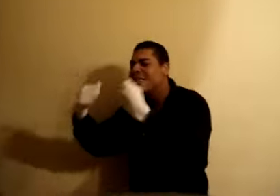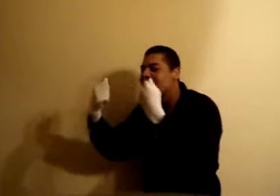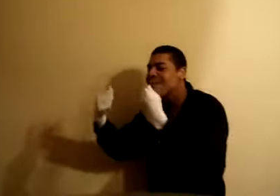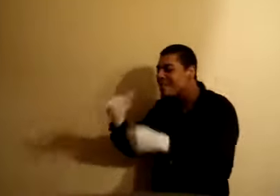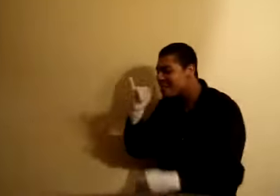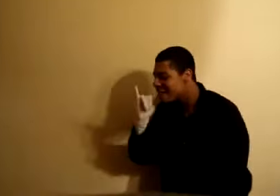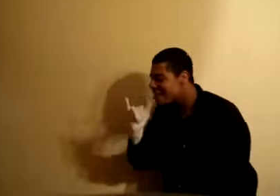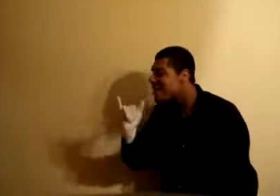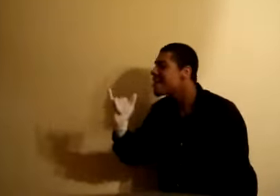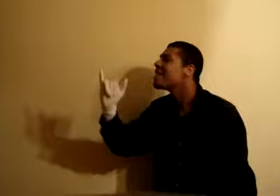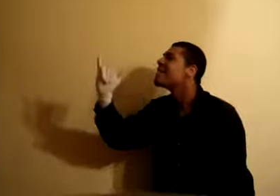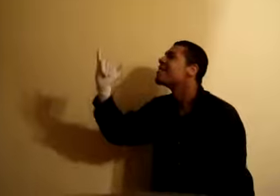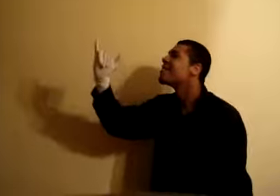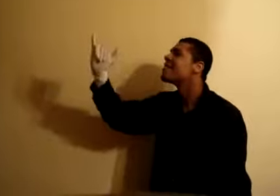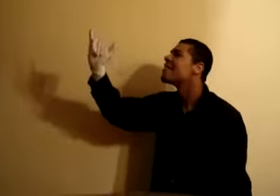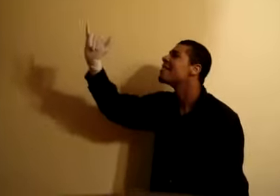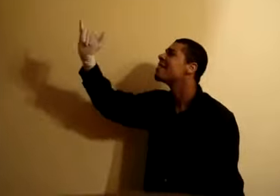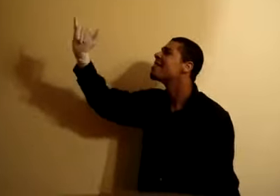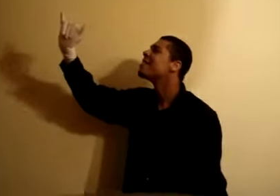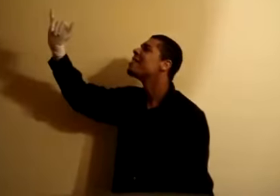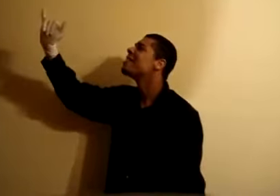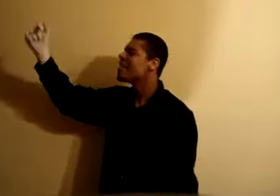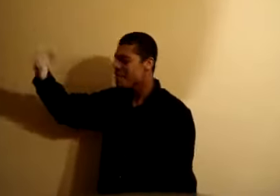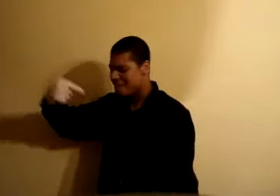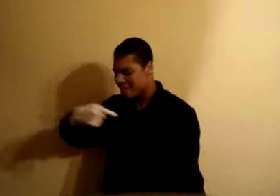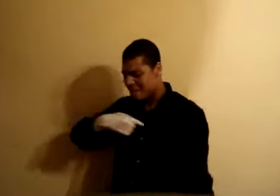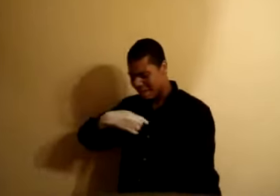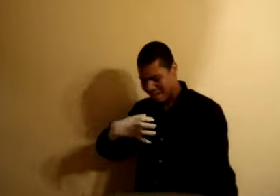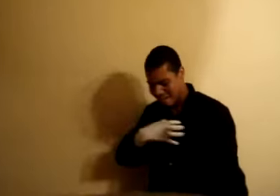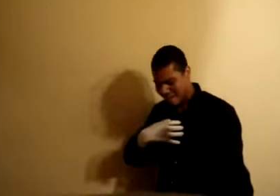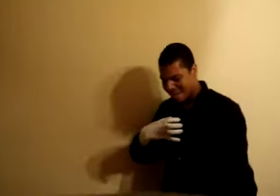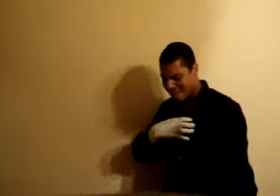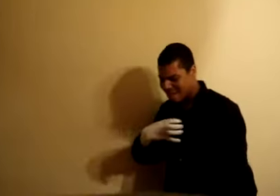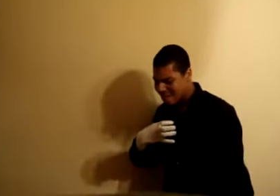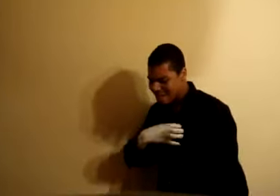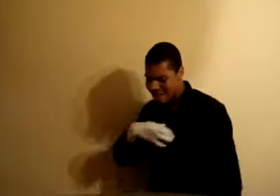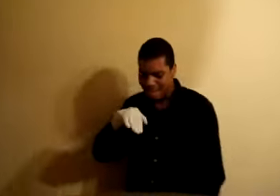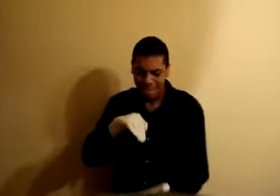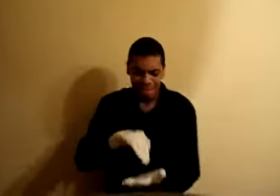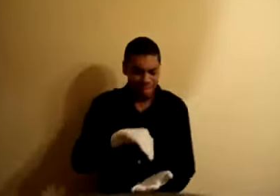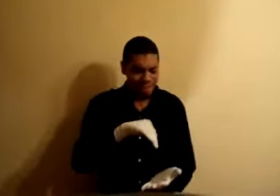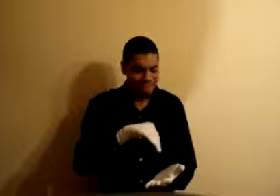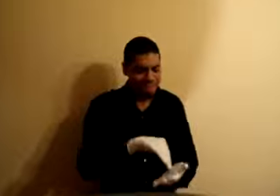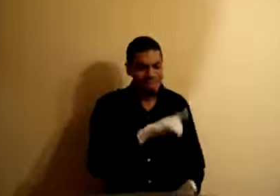Preciso dizer, você faz muita falta, não há